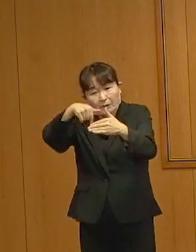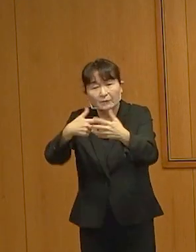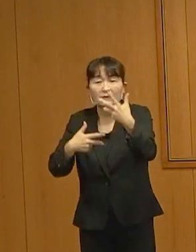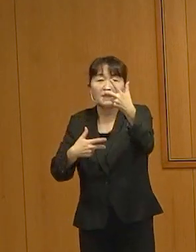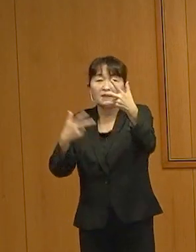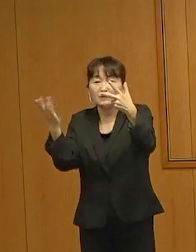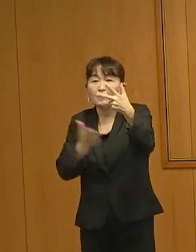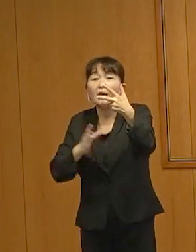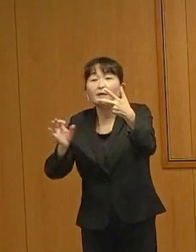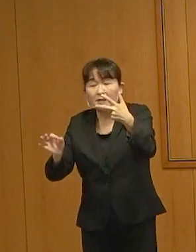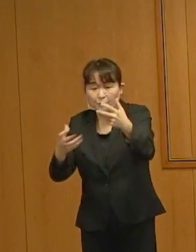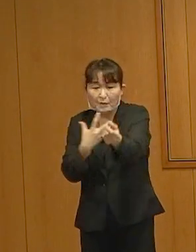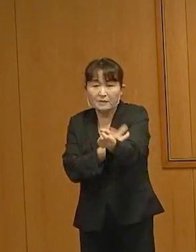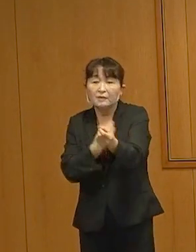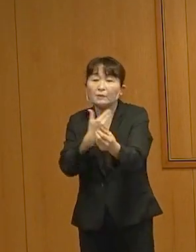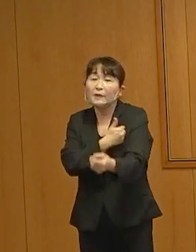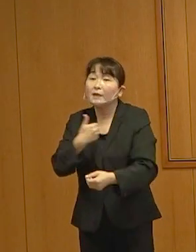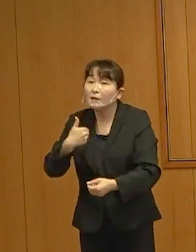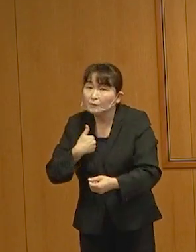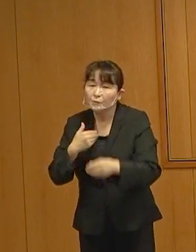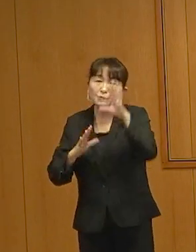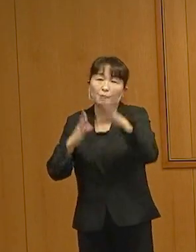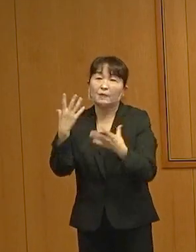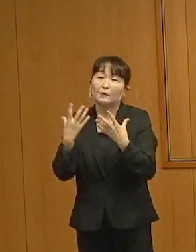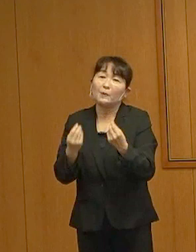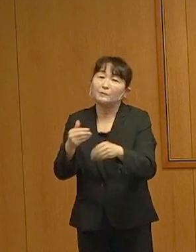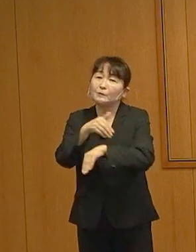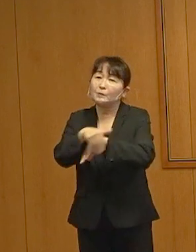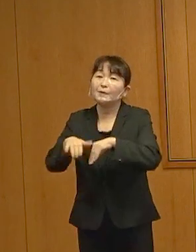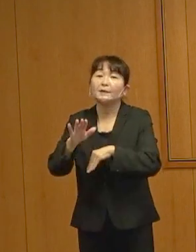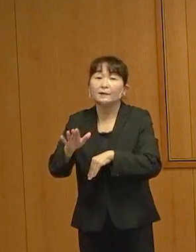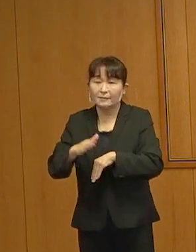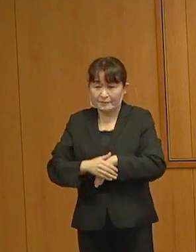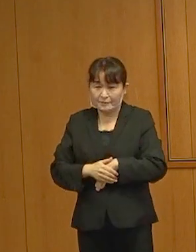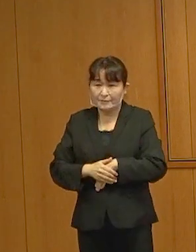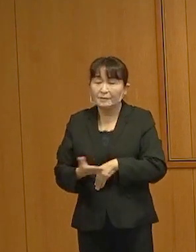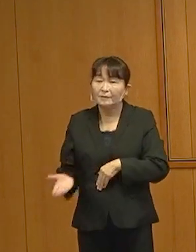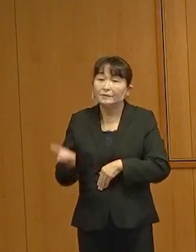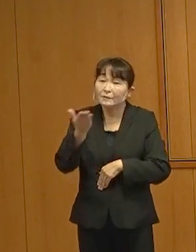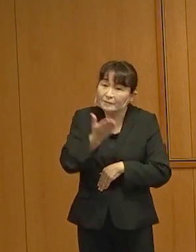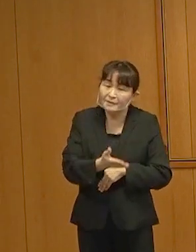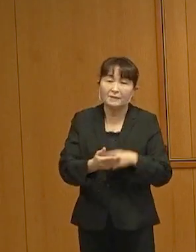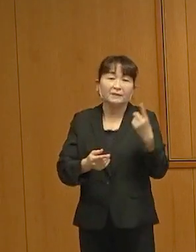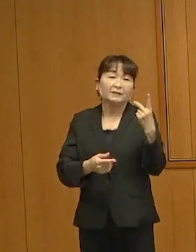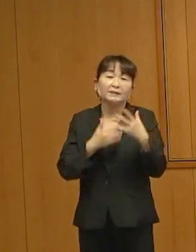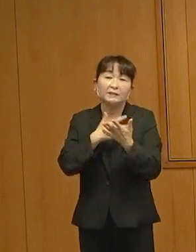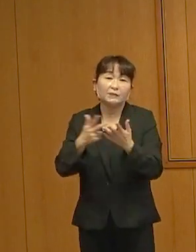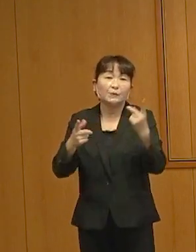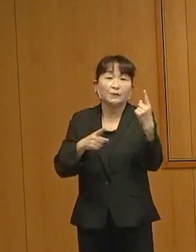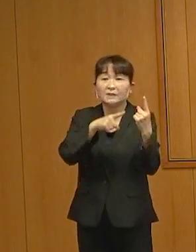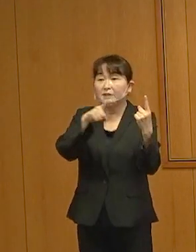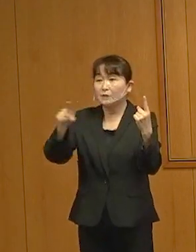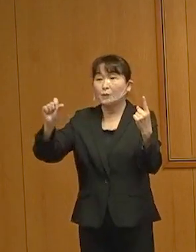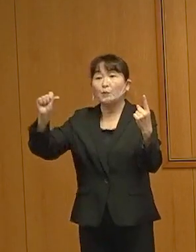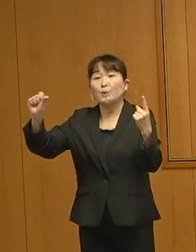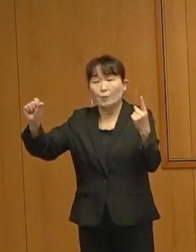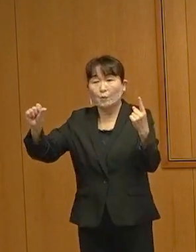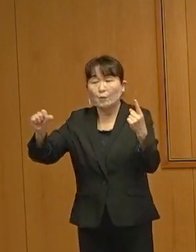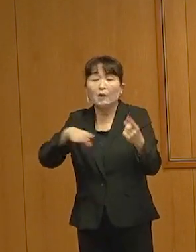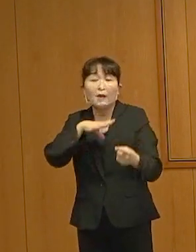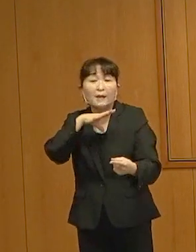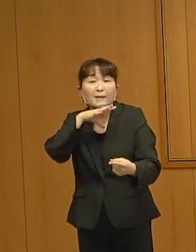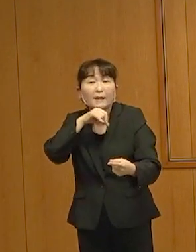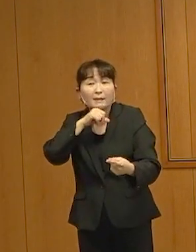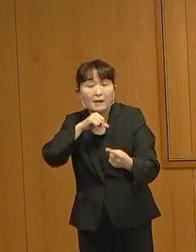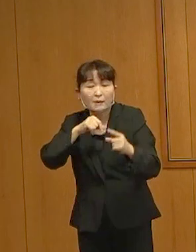見込めているところでございます。続きまして資料1の5でございますが、年齢区分別の接